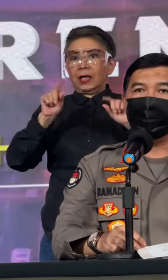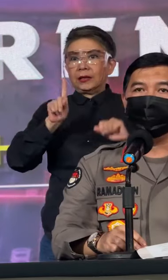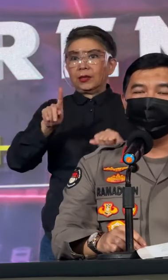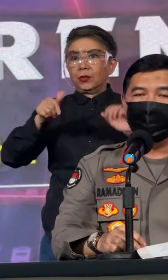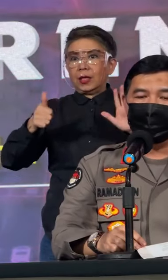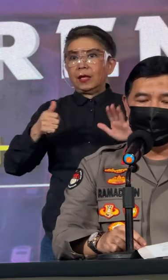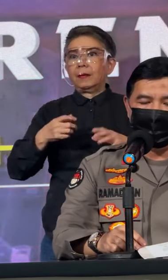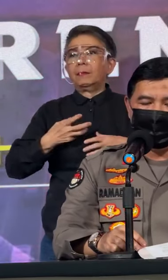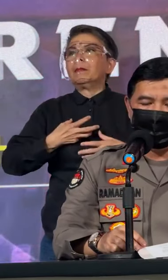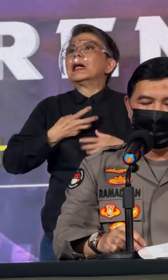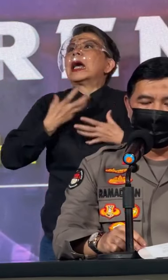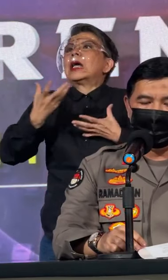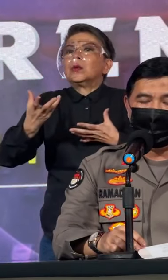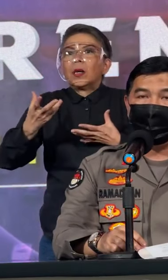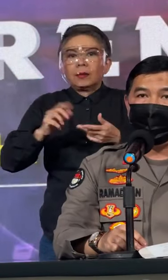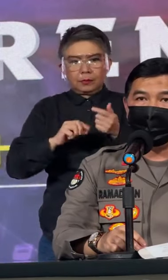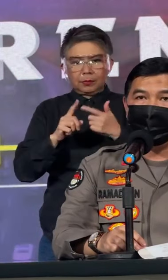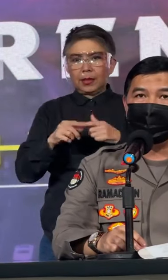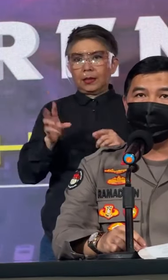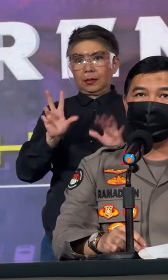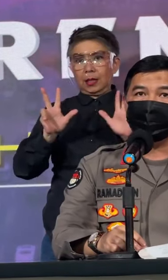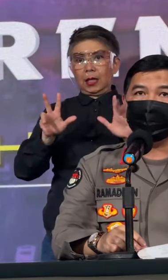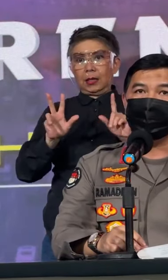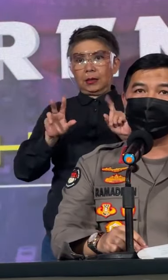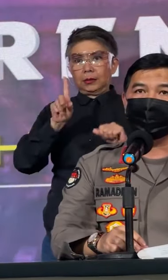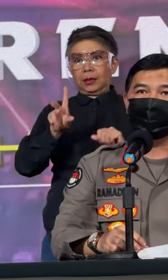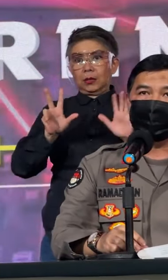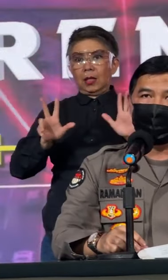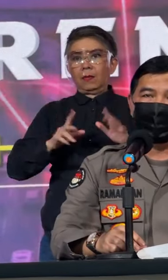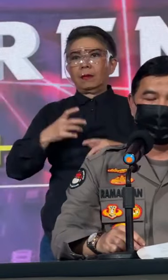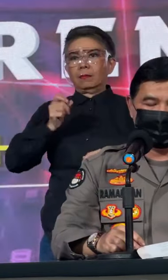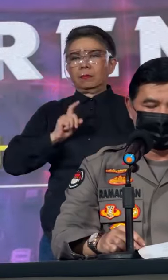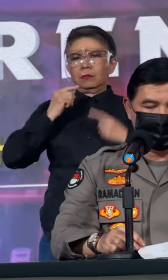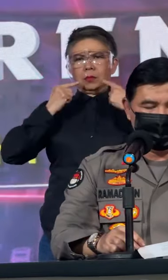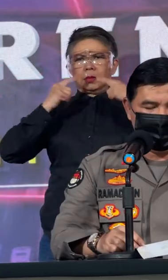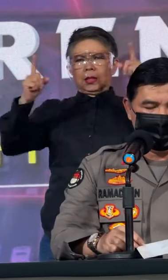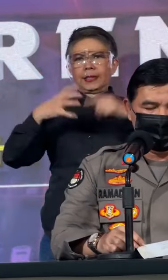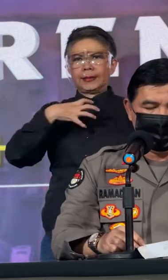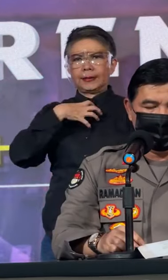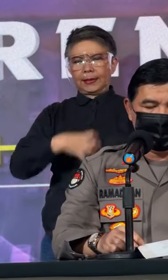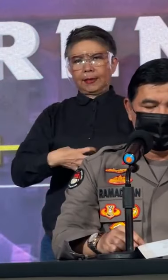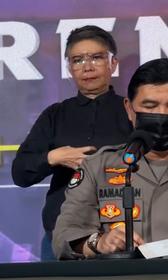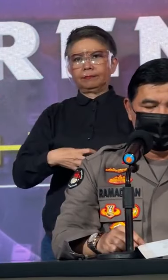16 pengaduan, dan 18 pernyataan sikap.